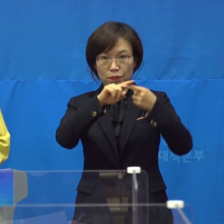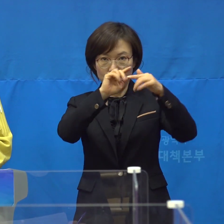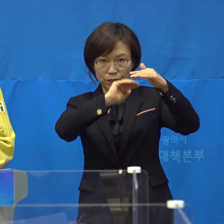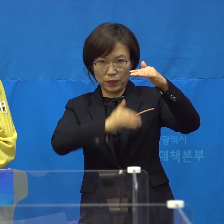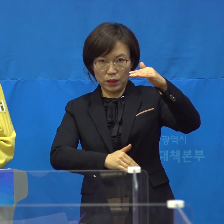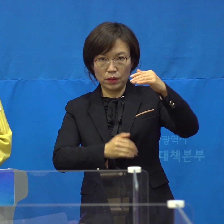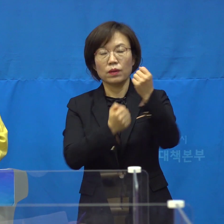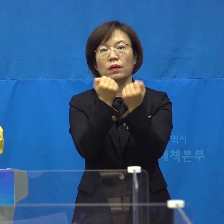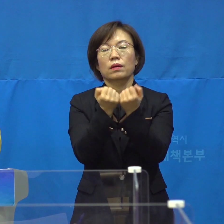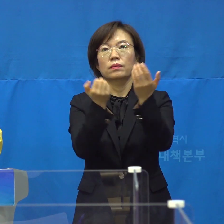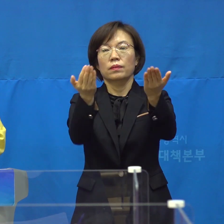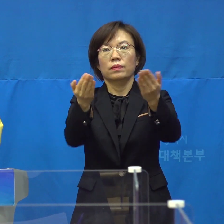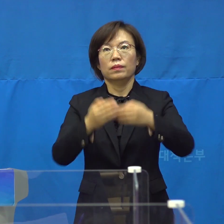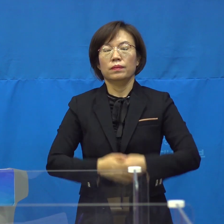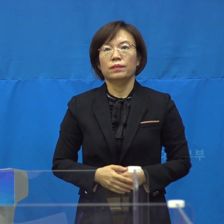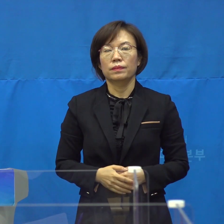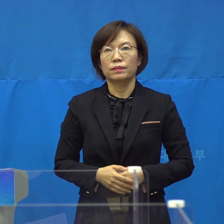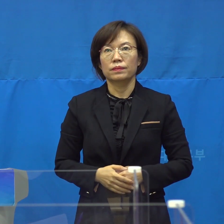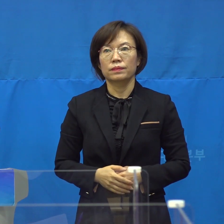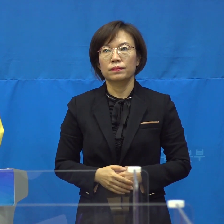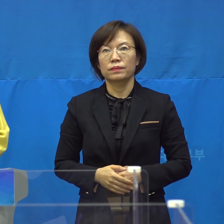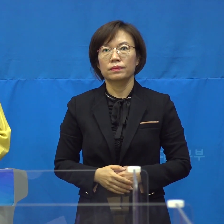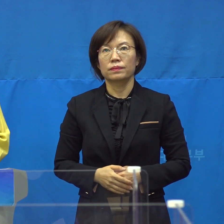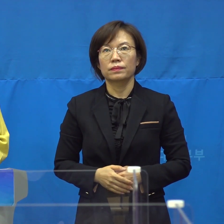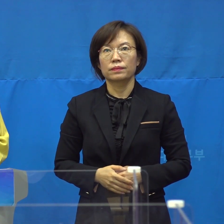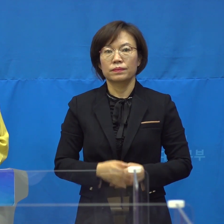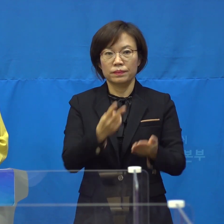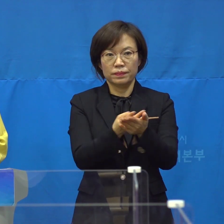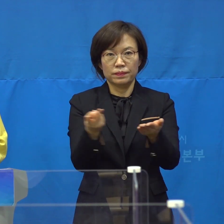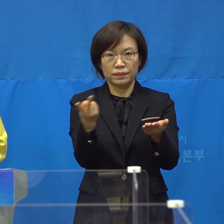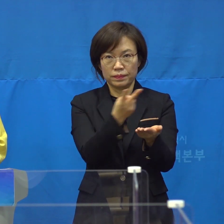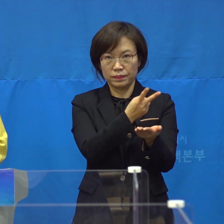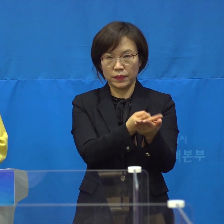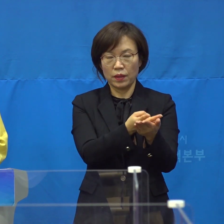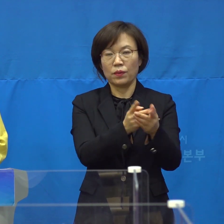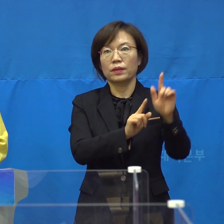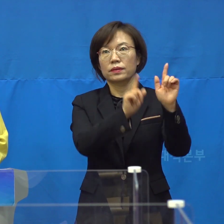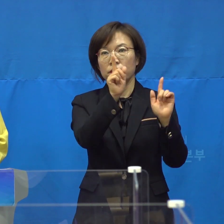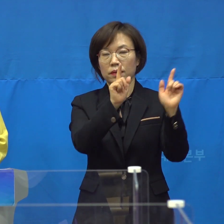드리겠습니다. 먼저 입퇴원 현황입니다.